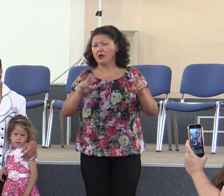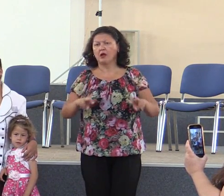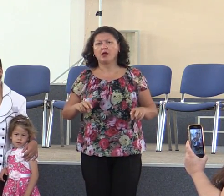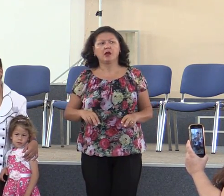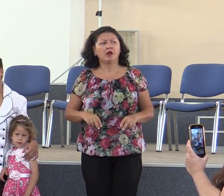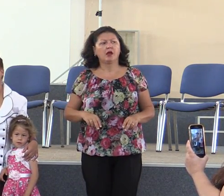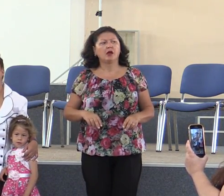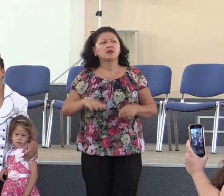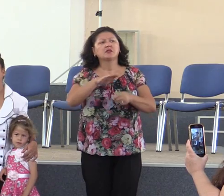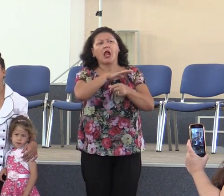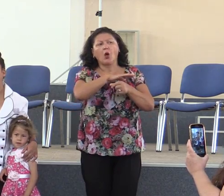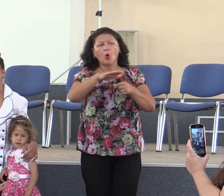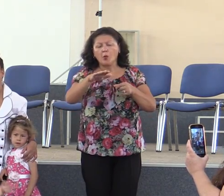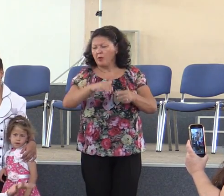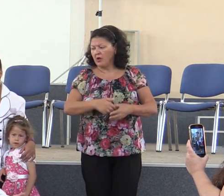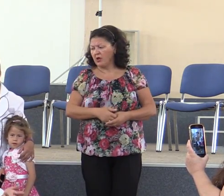să umple